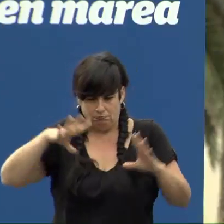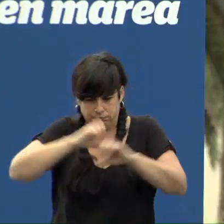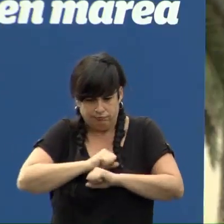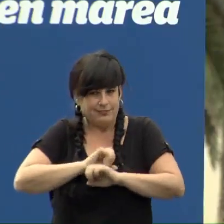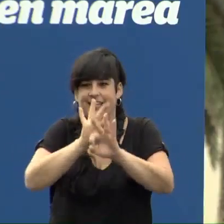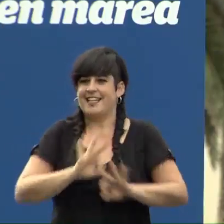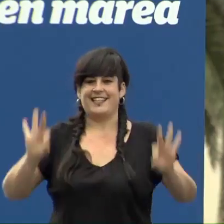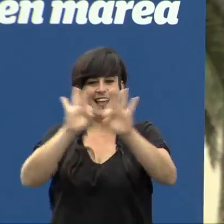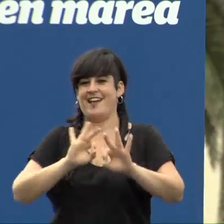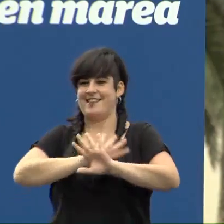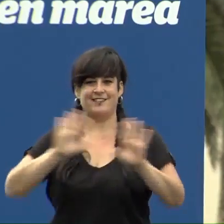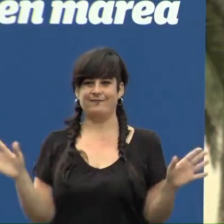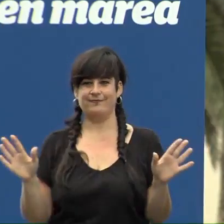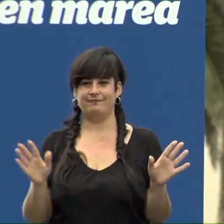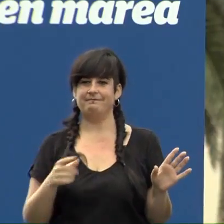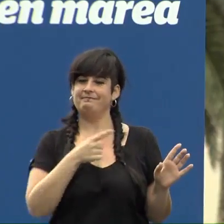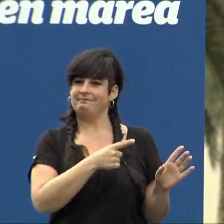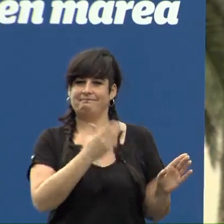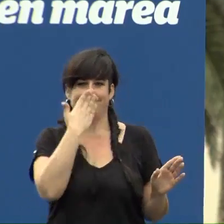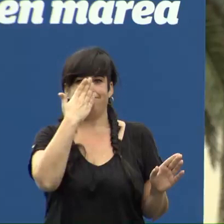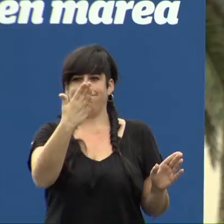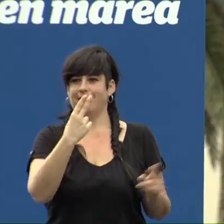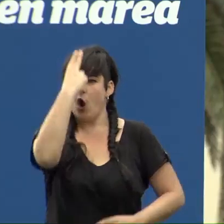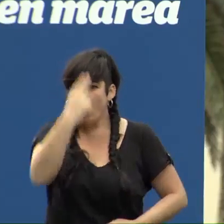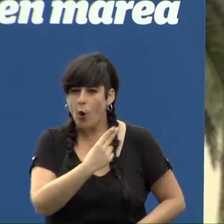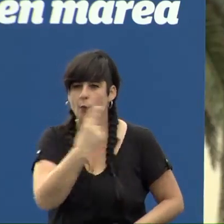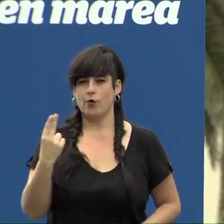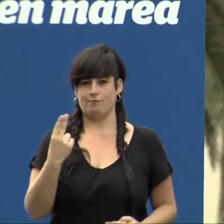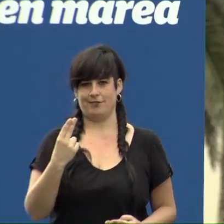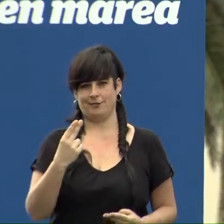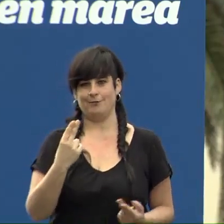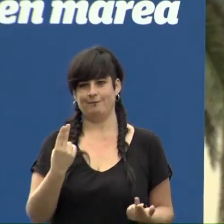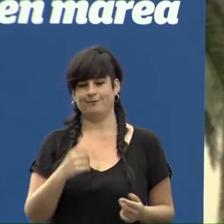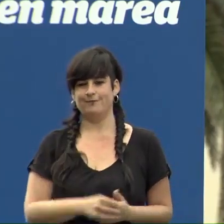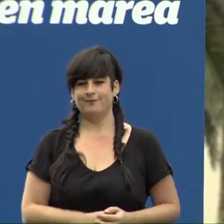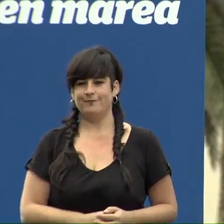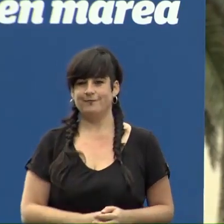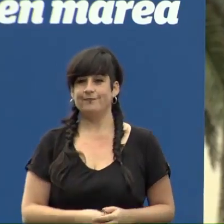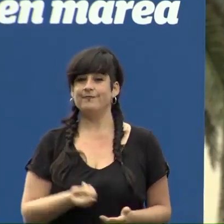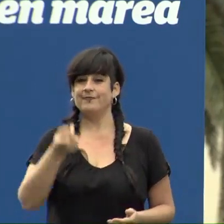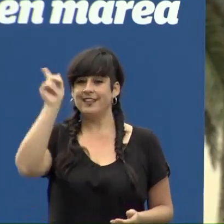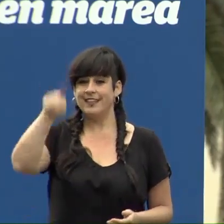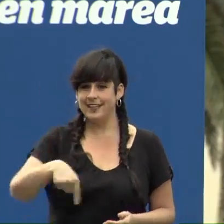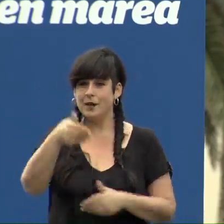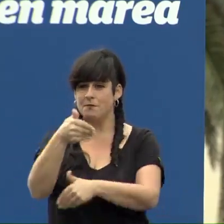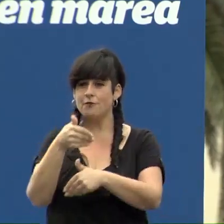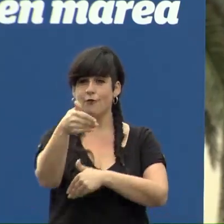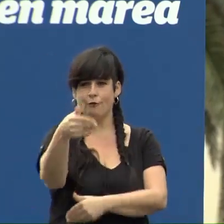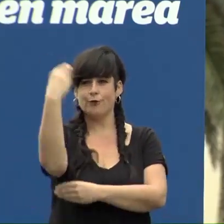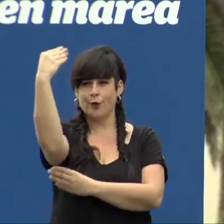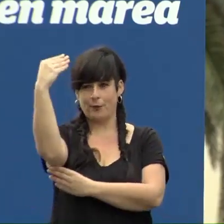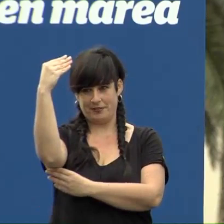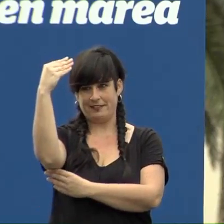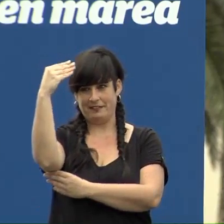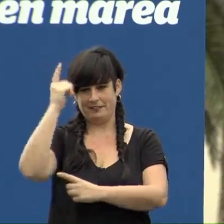fondo que non sexo da súa nobleza ou do seu compromiso cos máis e cas máis. E, como non, co futuro presidente da